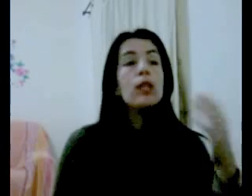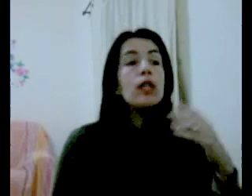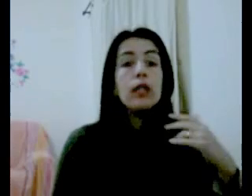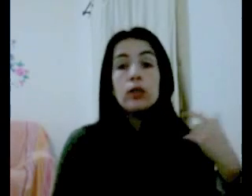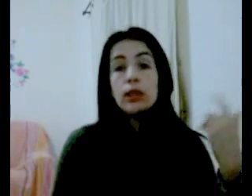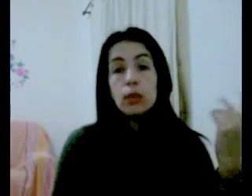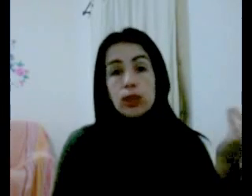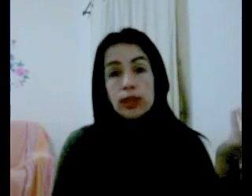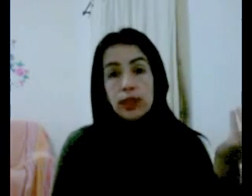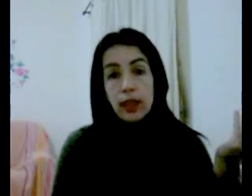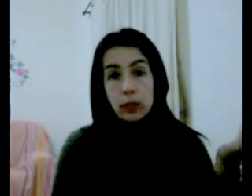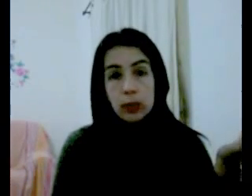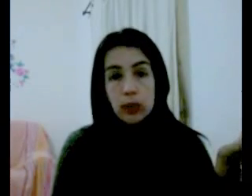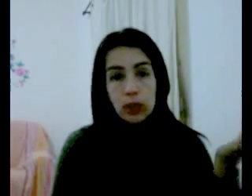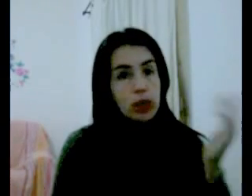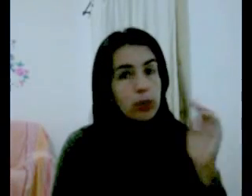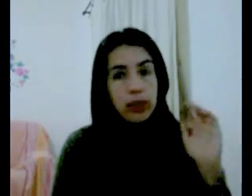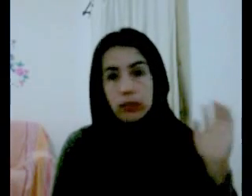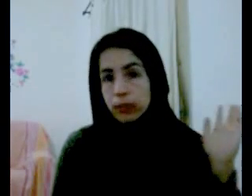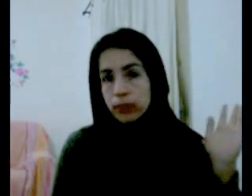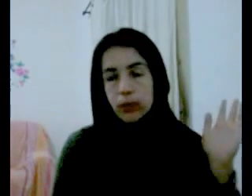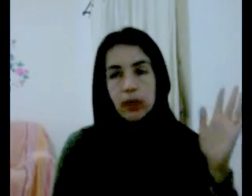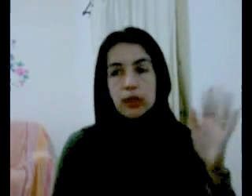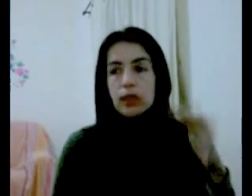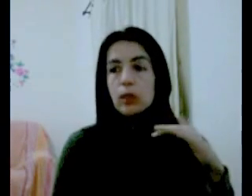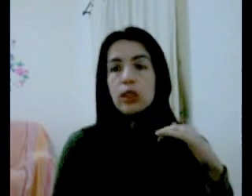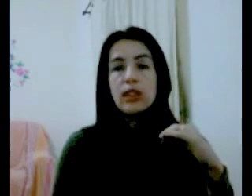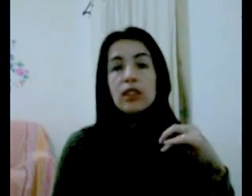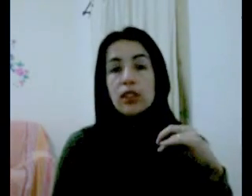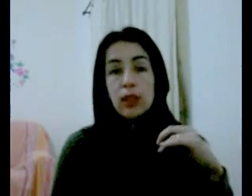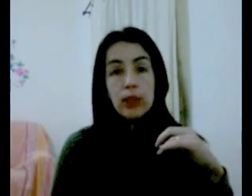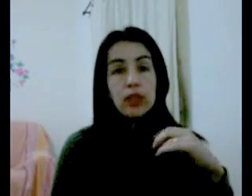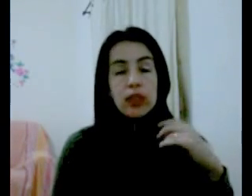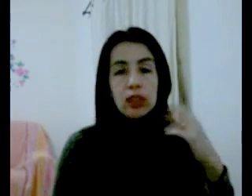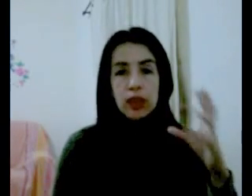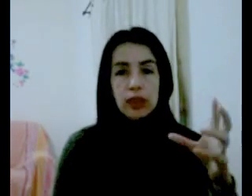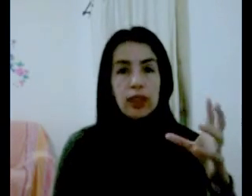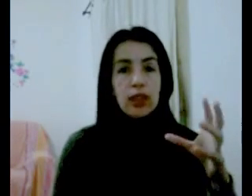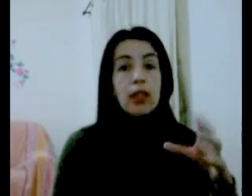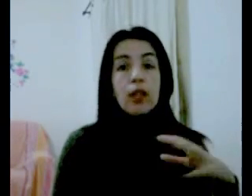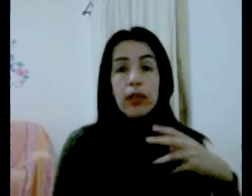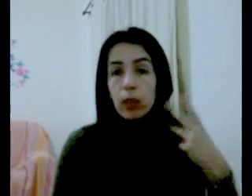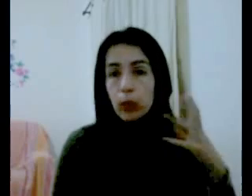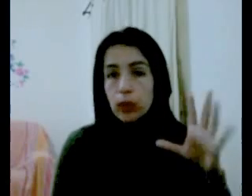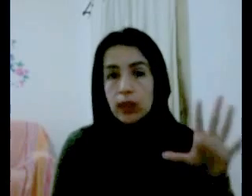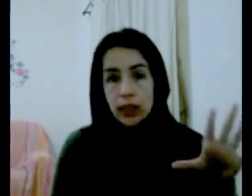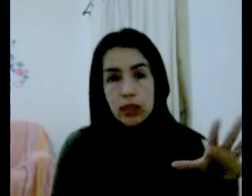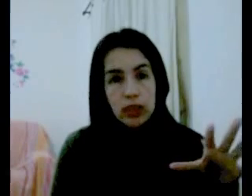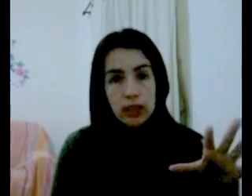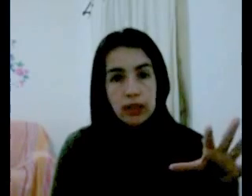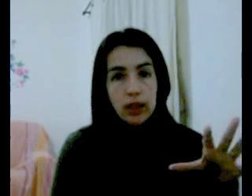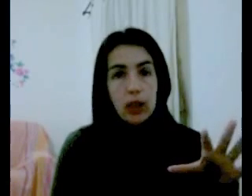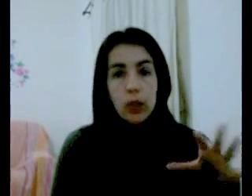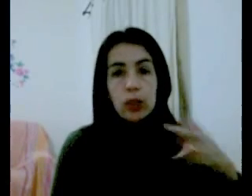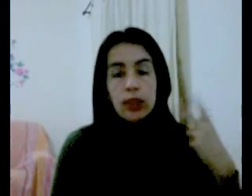mão, nem os exames de sangue que ela me pediu também, porque os exames de sangue, antigamente, a gente fazia, ficava pronto em 3 dias.